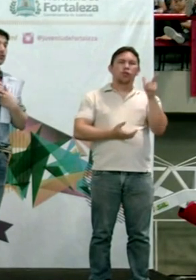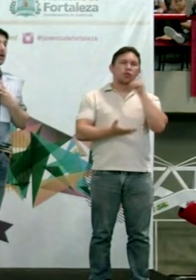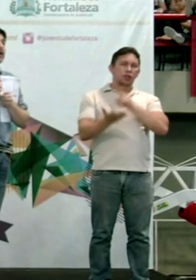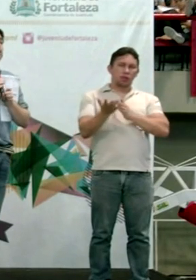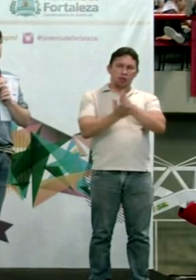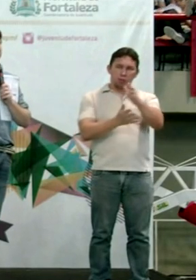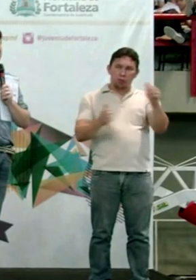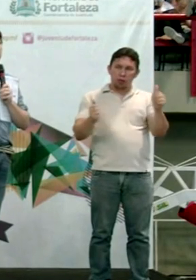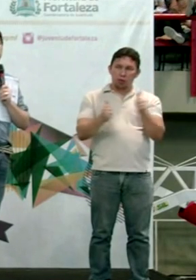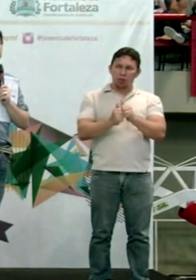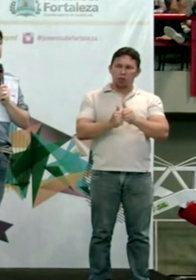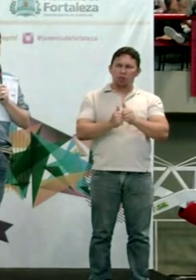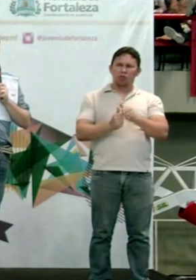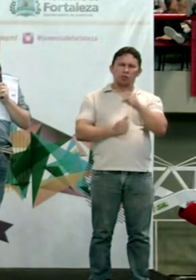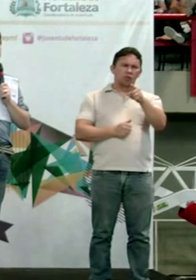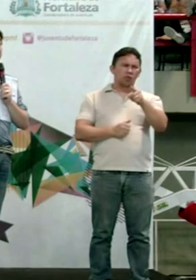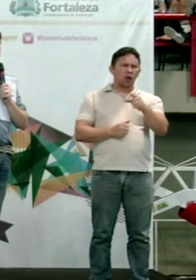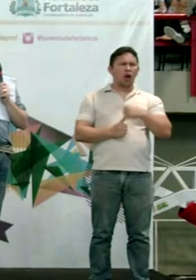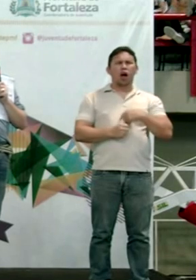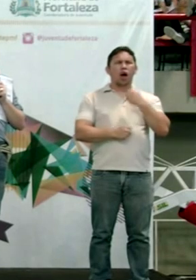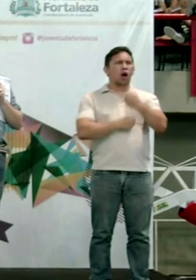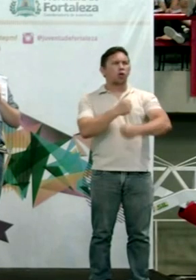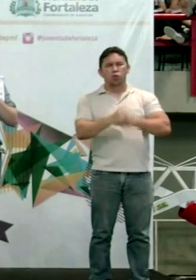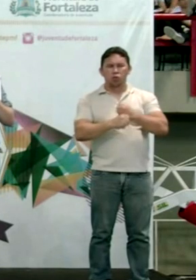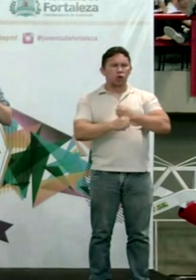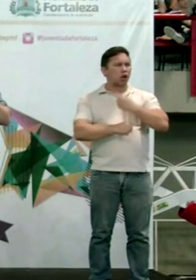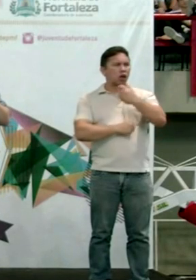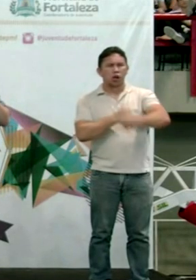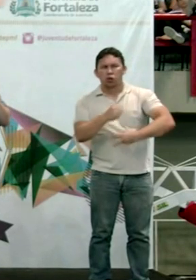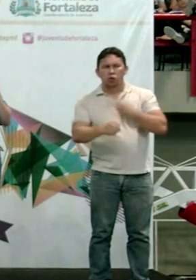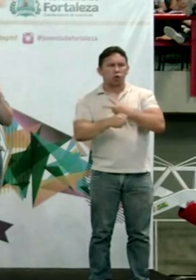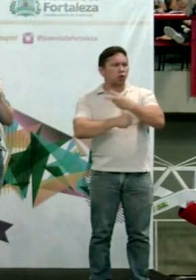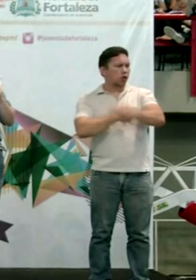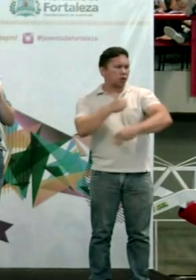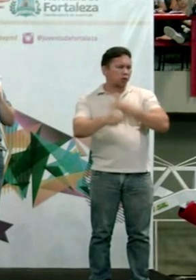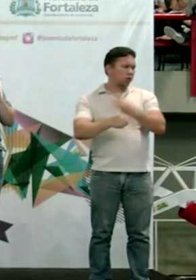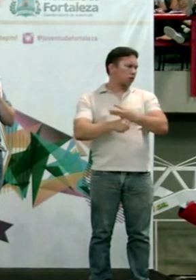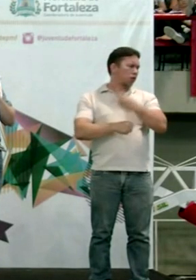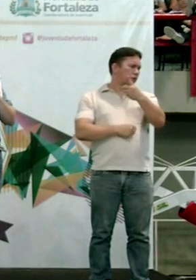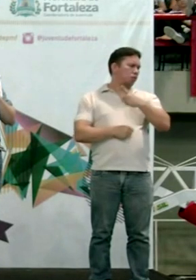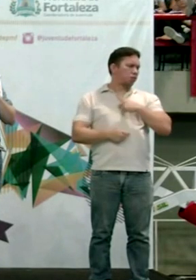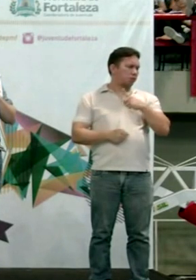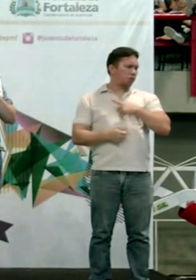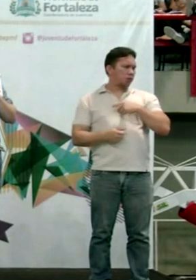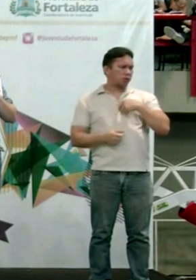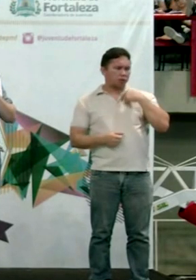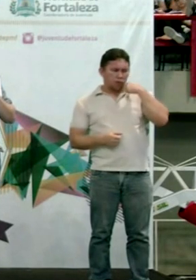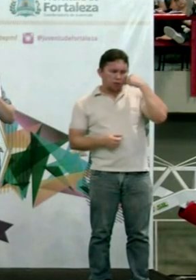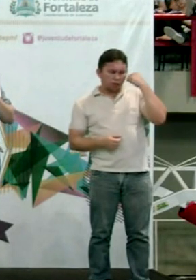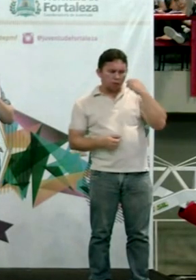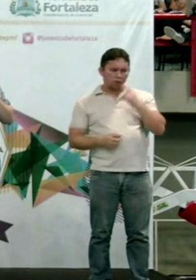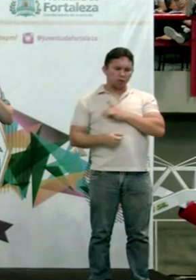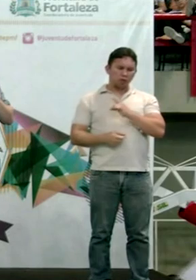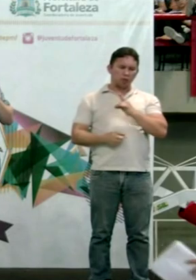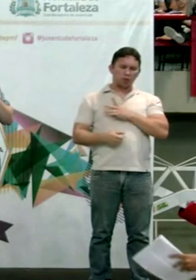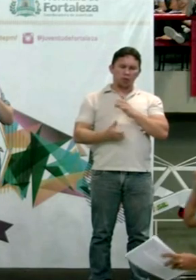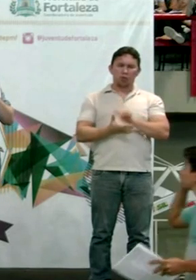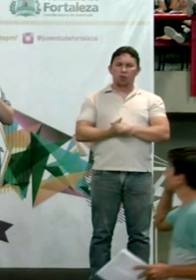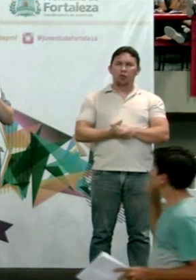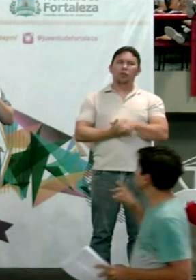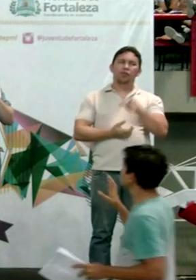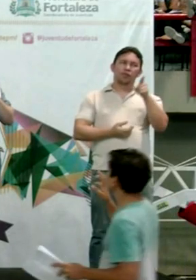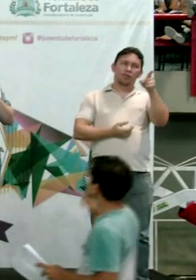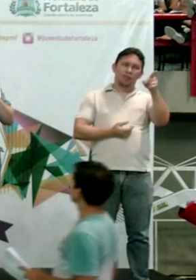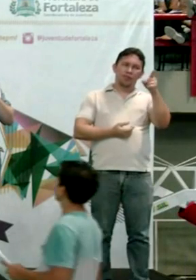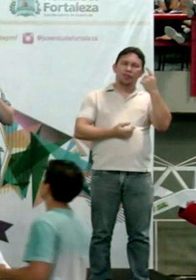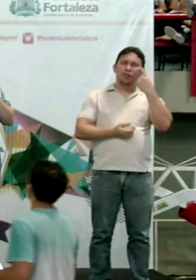passar, estamos juntos. Não tem vergonha de estar aqui com uma pessoa do outro. Não tem vergonha não, diga minha amiga. Você era da